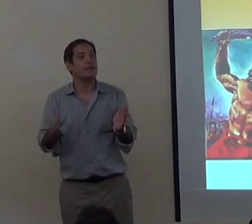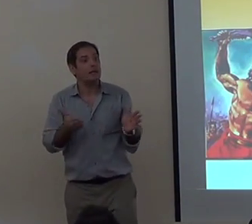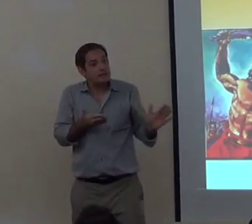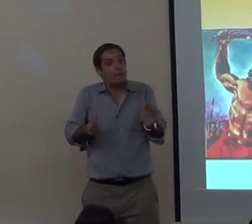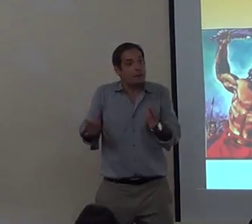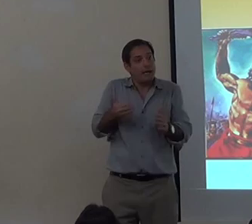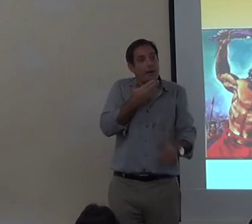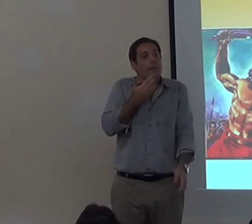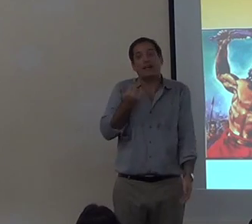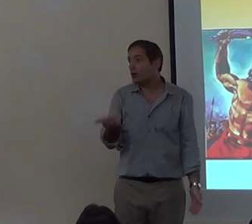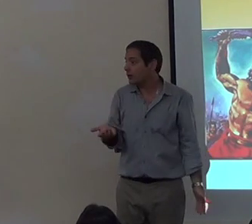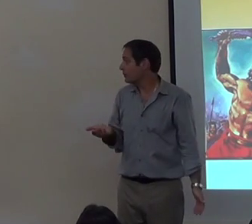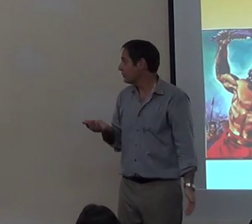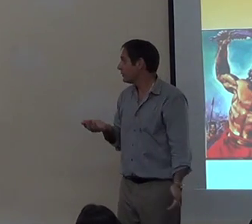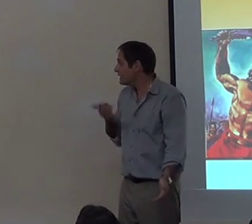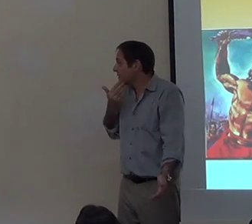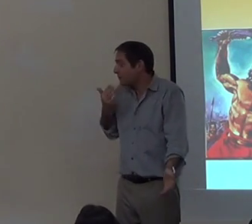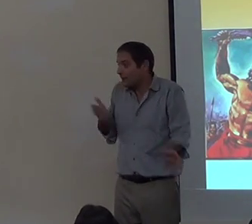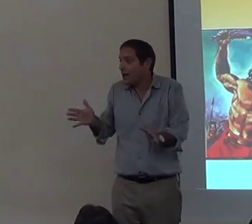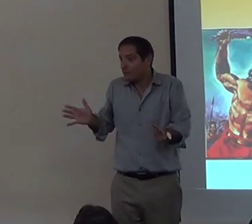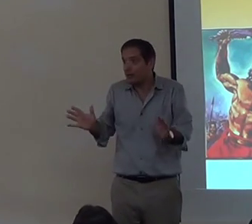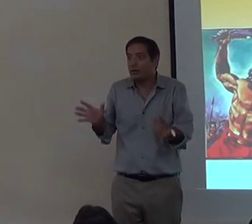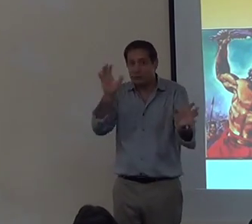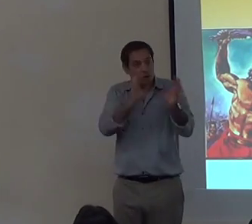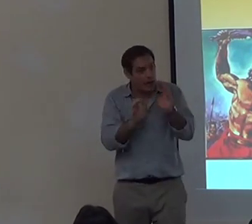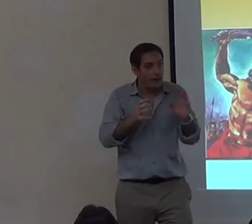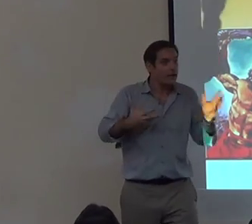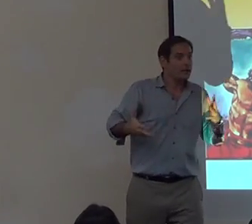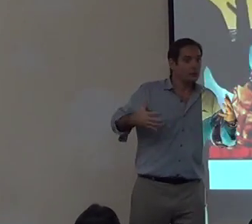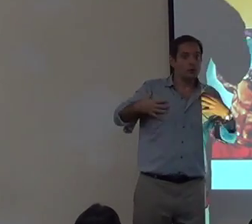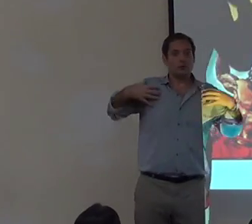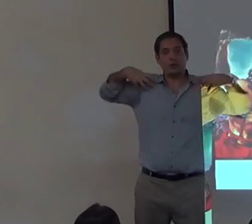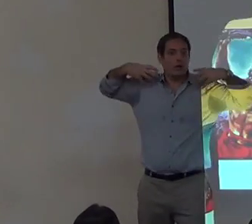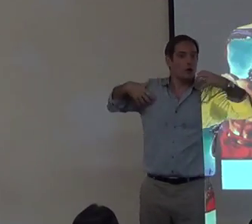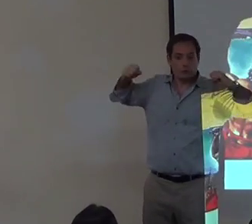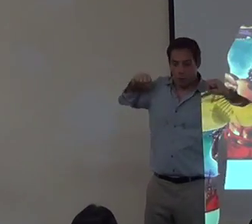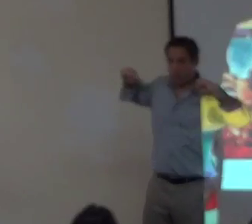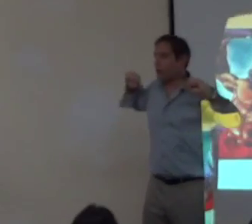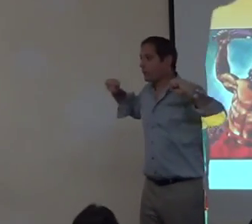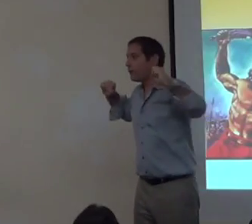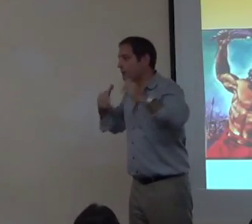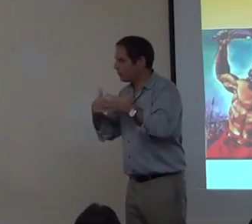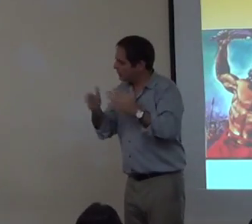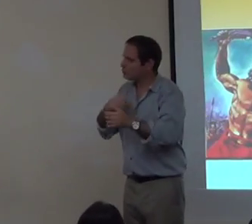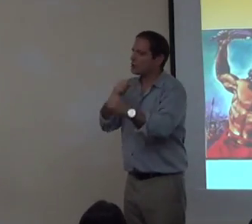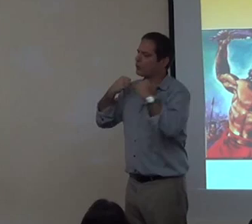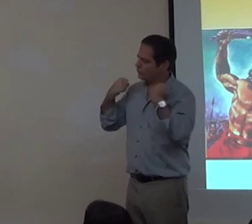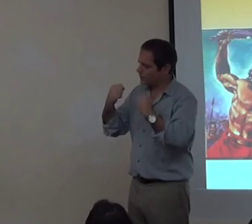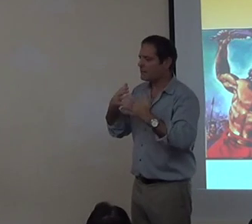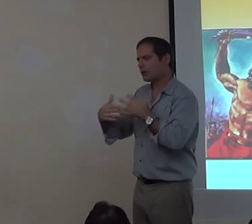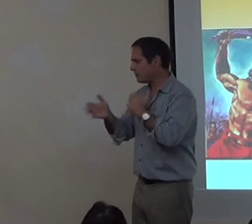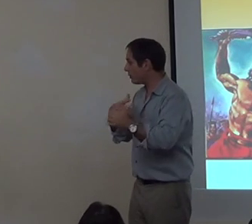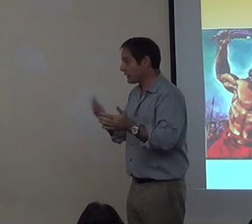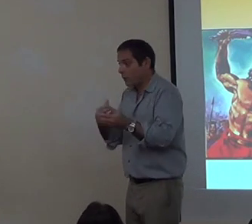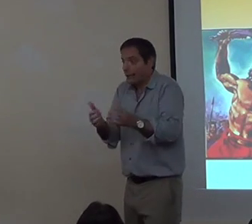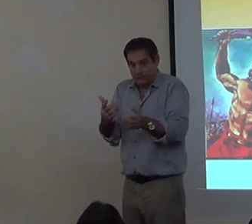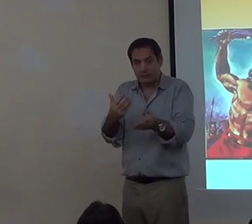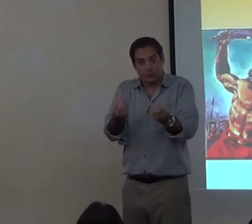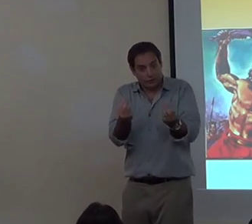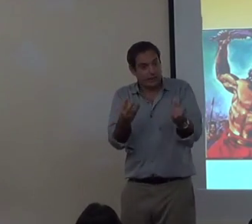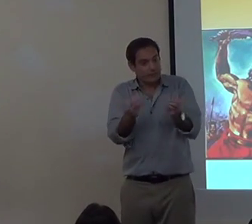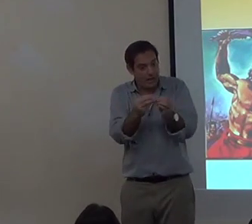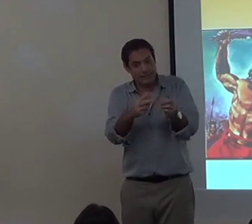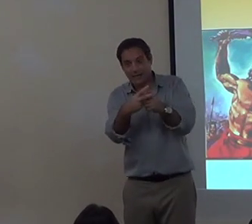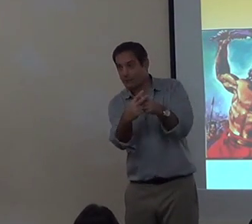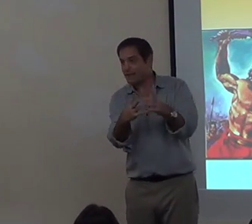hacía, se preparaba mejor, ¿ok? Se preparaba mejor y buscaba todo su tiempo. No importa, yo tengo fuerza, pero no importa, igual,